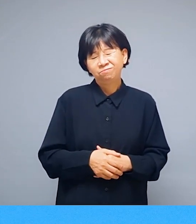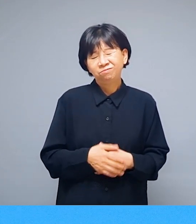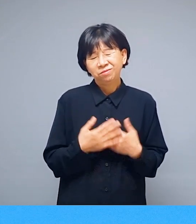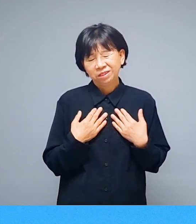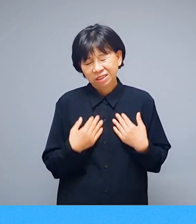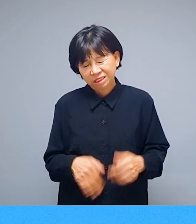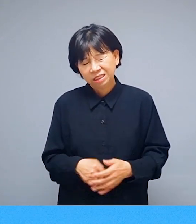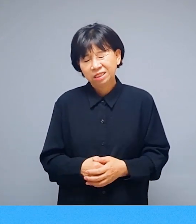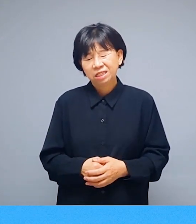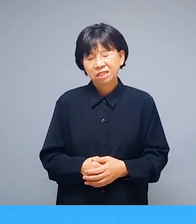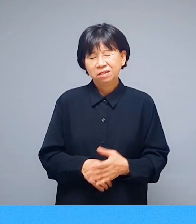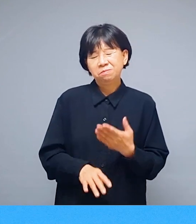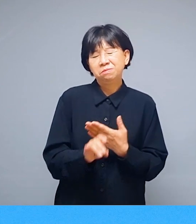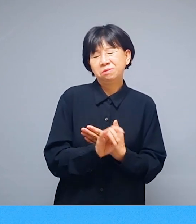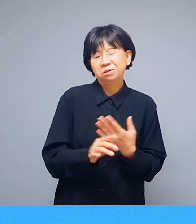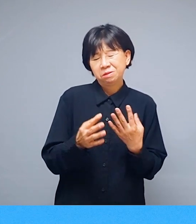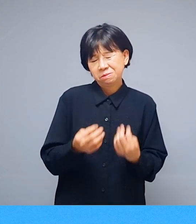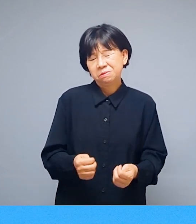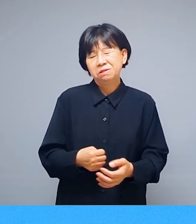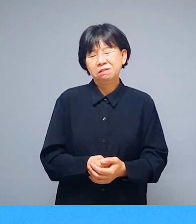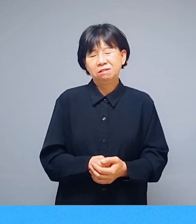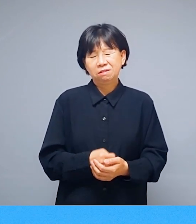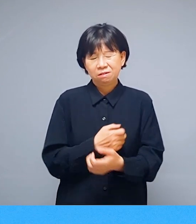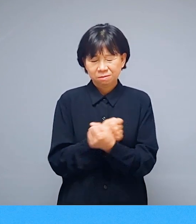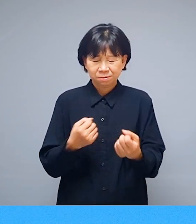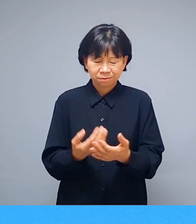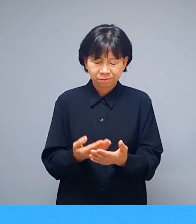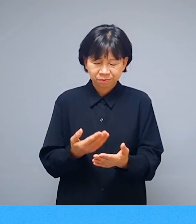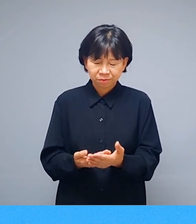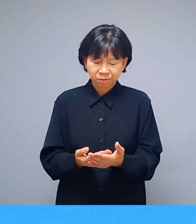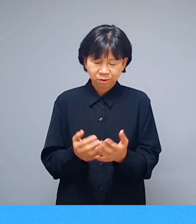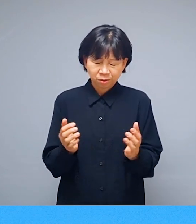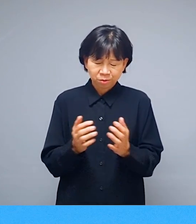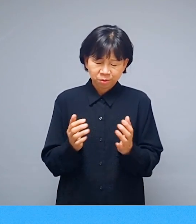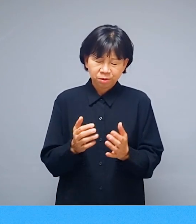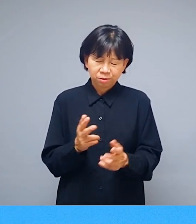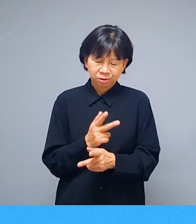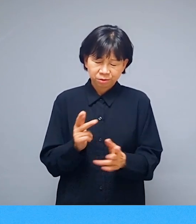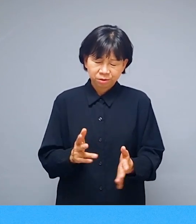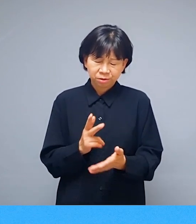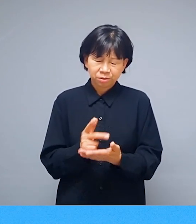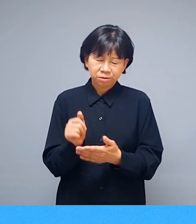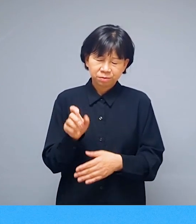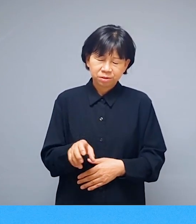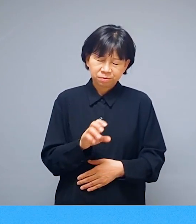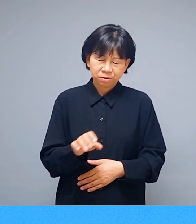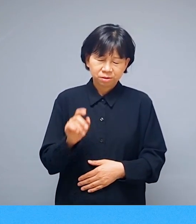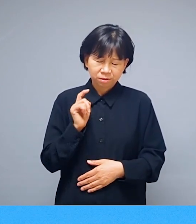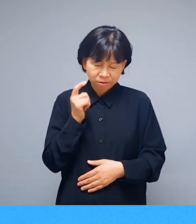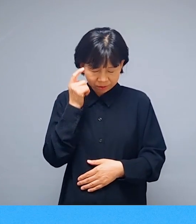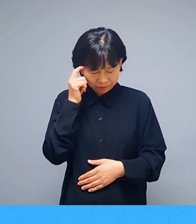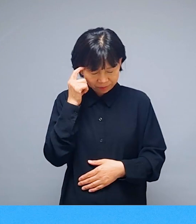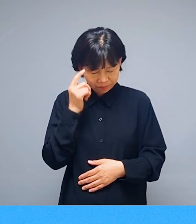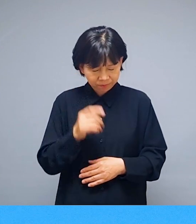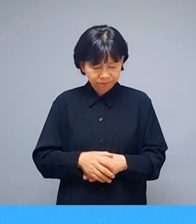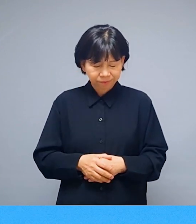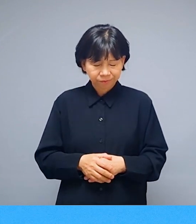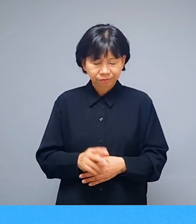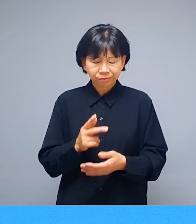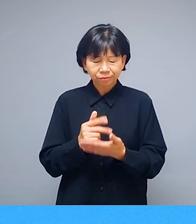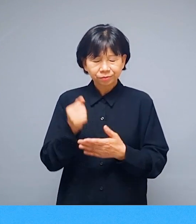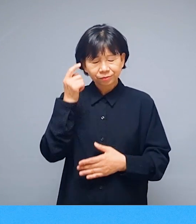앞섰습니다. 하나님 용서하여 주시옵소서. 고난주간을 보내며 다시 주님의 십자가를 묵상하며